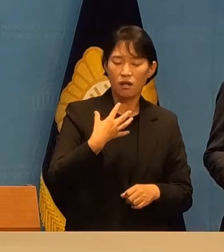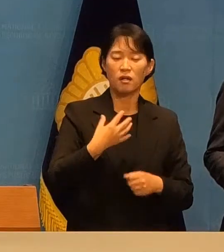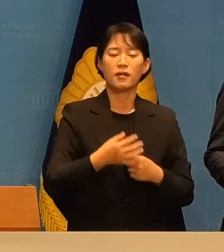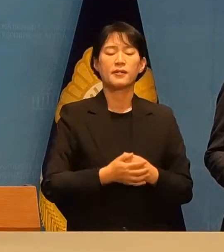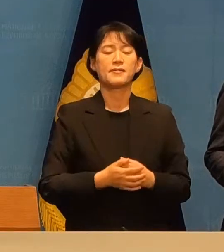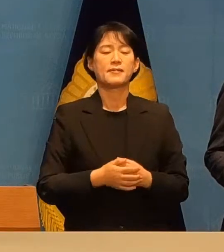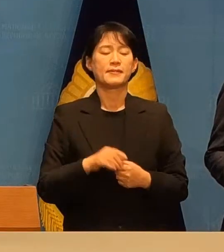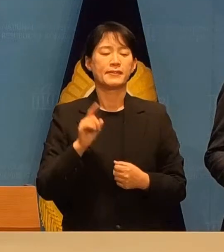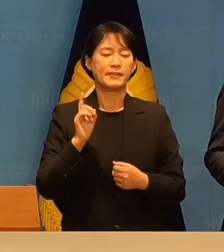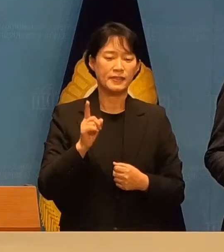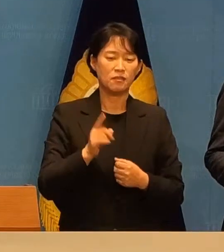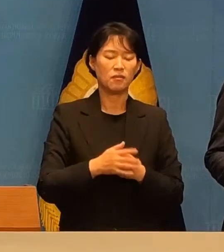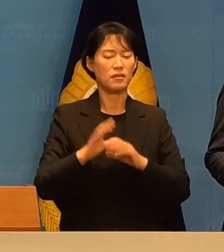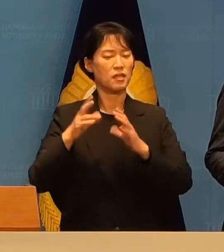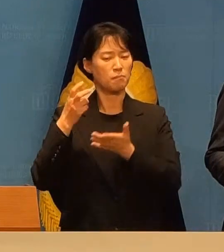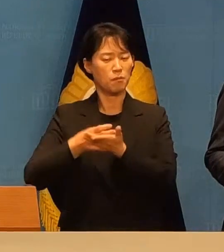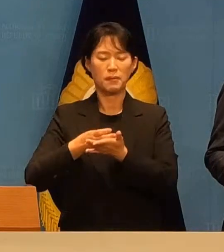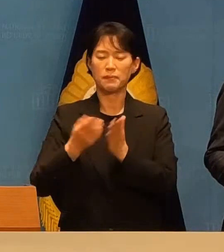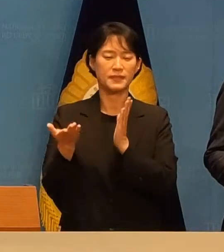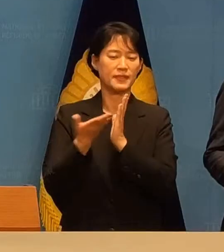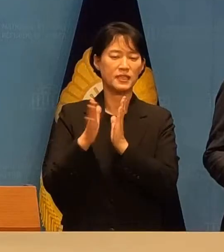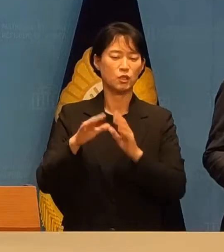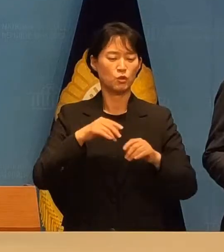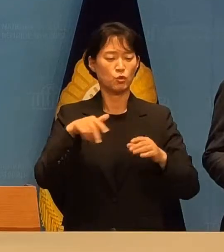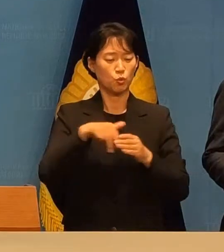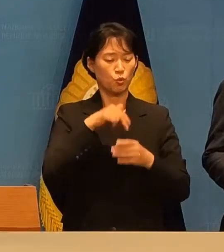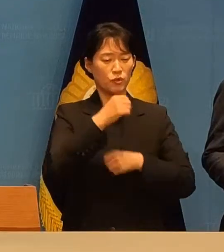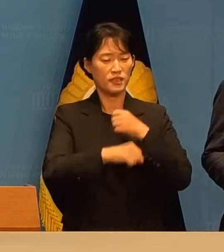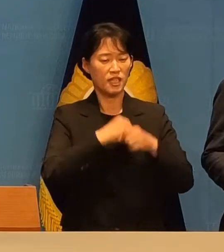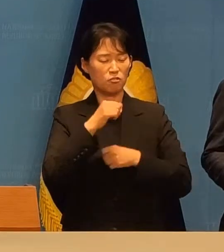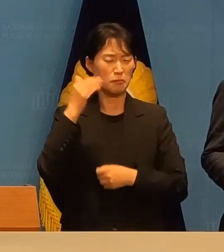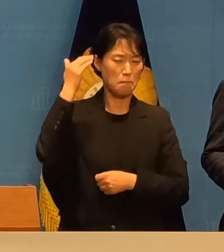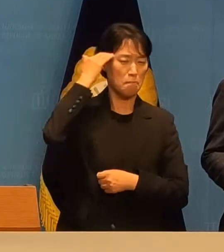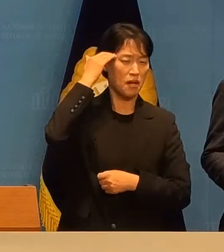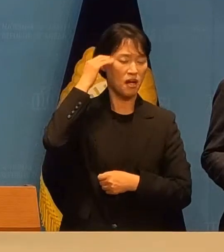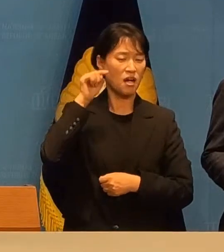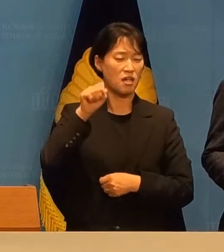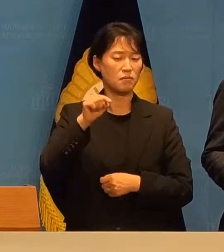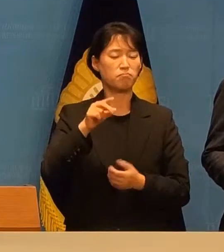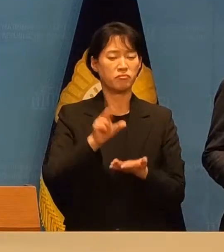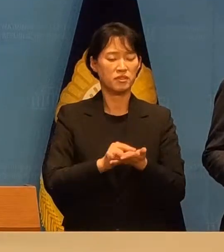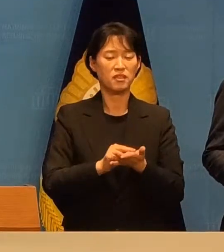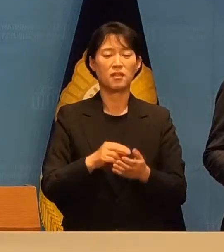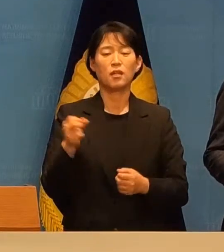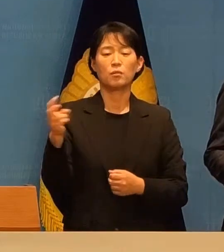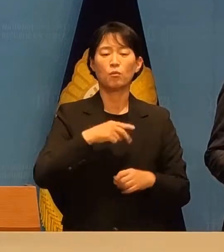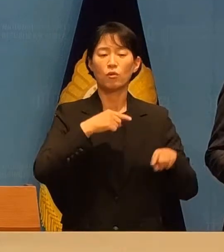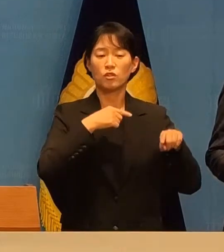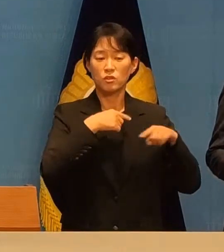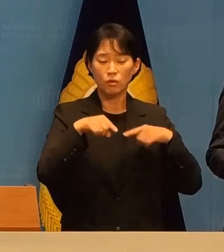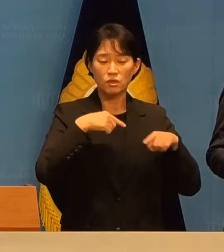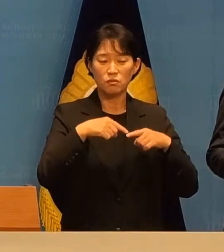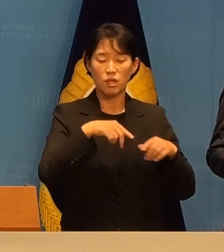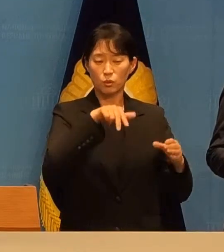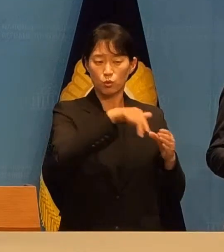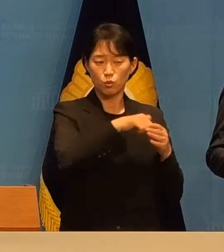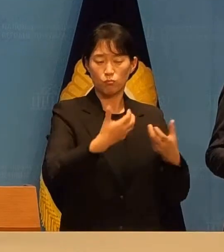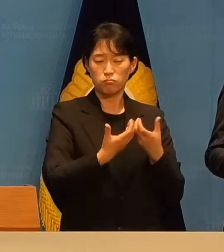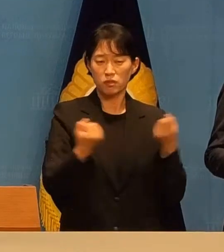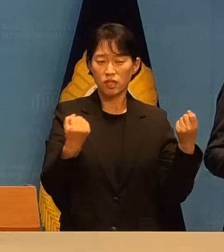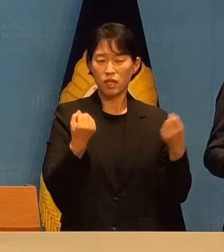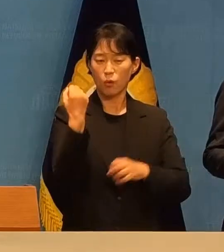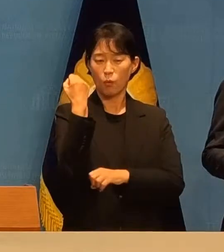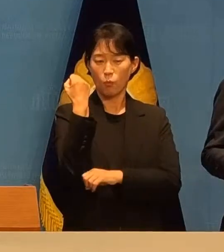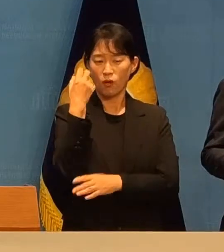발언을 한 것은 헌법이 보장하는 종교의 자유를 심각하게 침해할 소지가 있으며 종교분리 원칙의 본질을